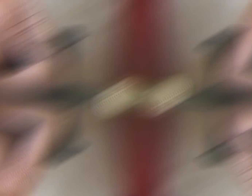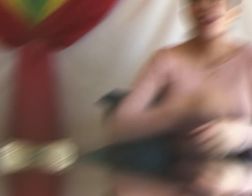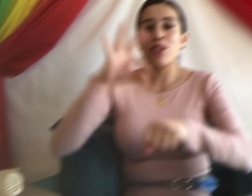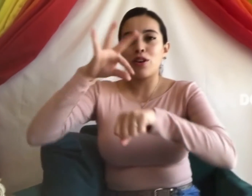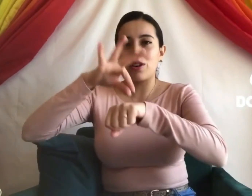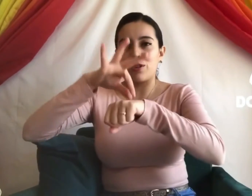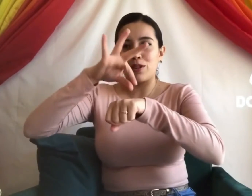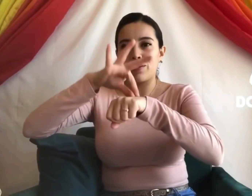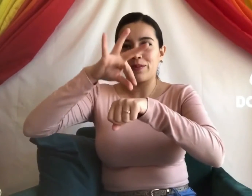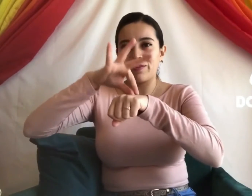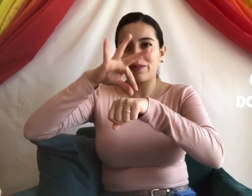Y doctor.